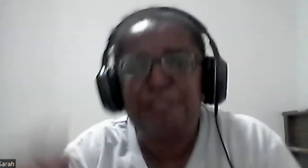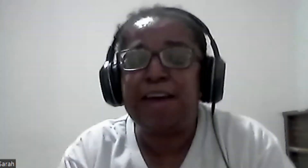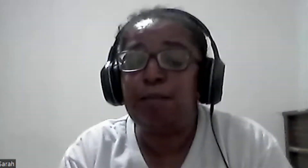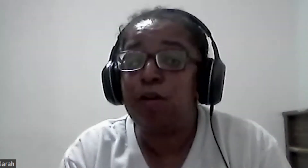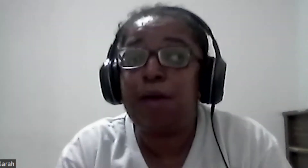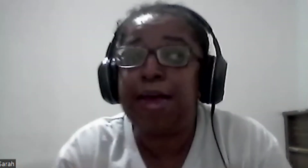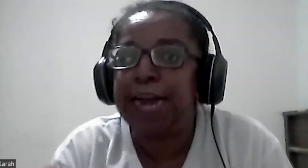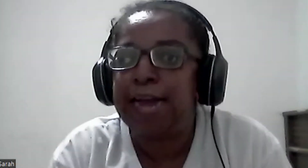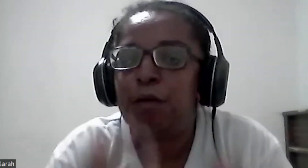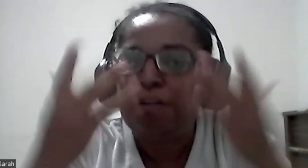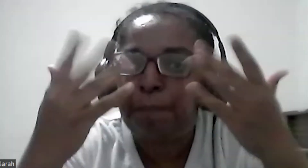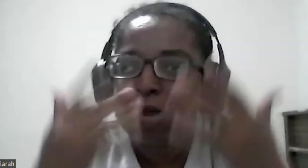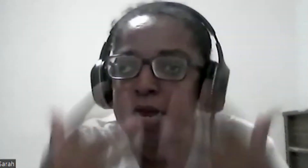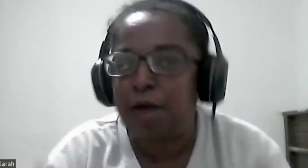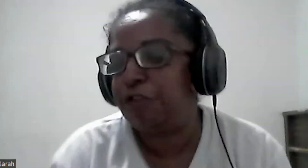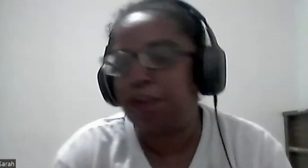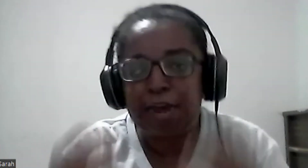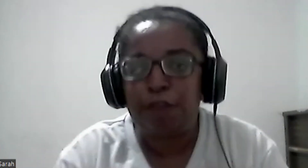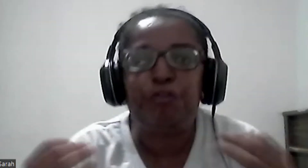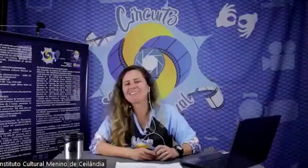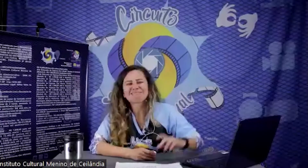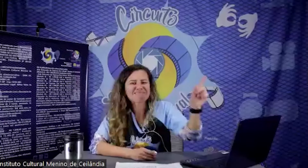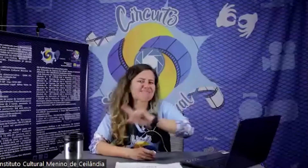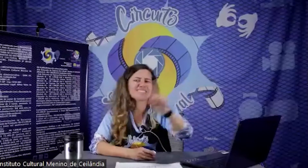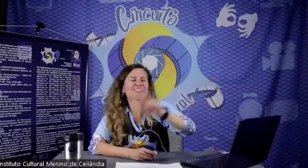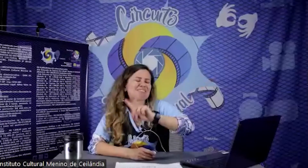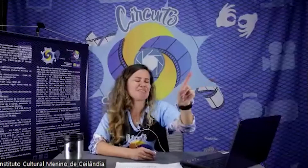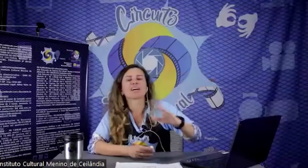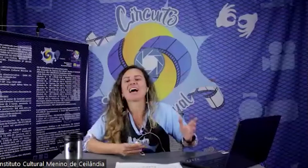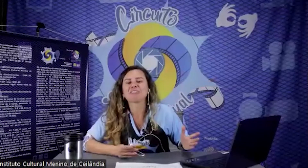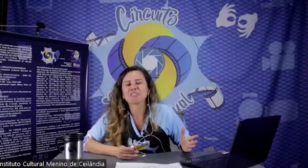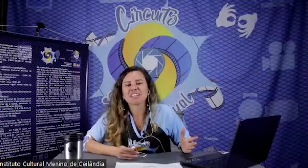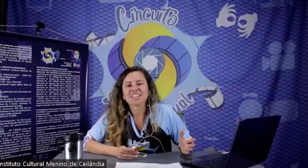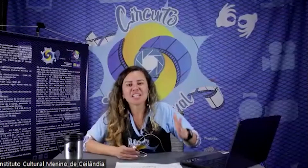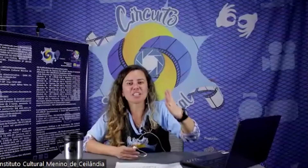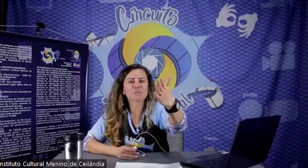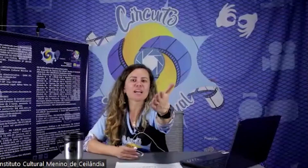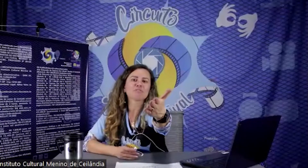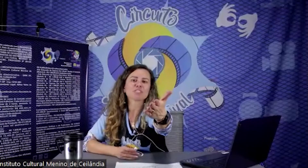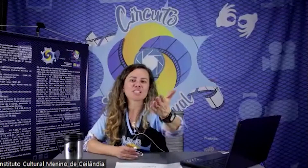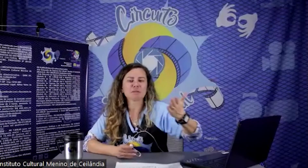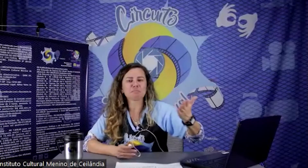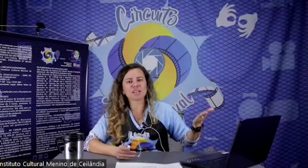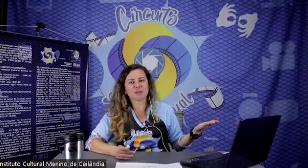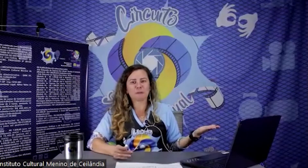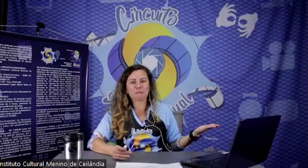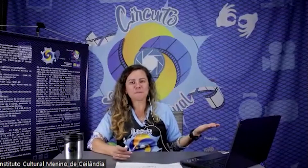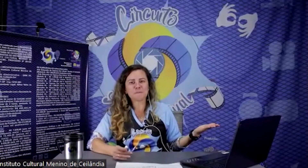faz, porque o RH não explica os direitos e Não, deveres do aluno. não. Claro, Não explica. ele vai explicar você saber.